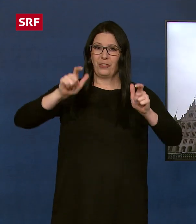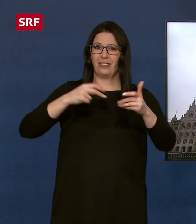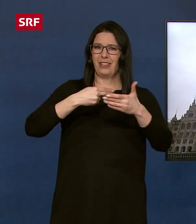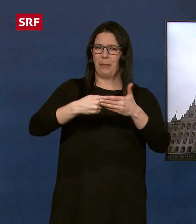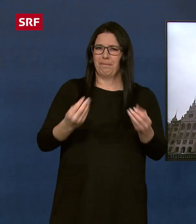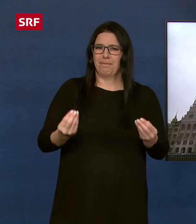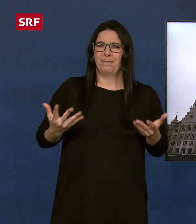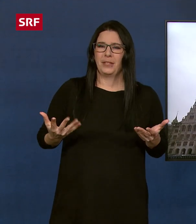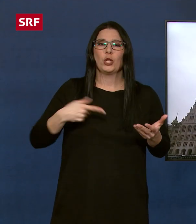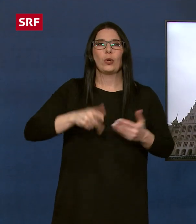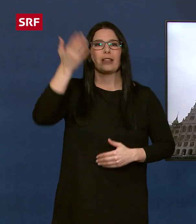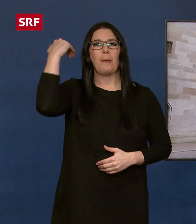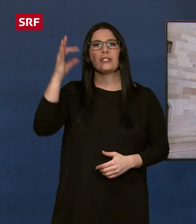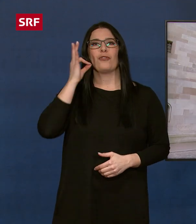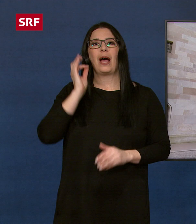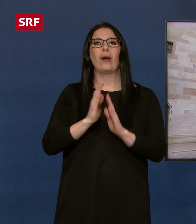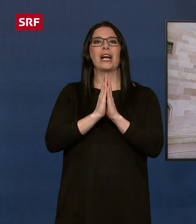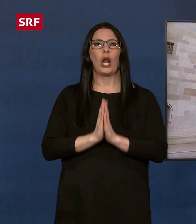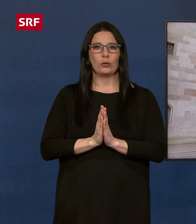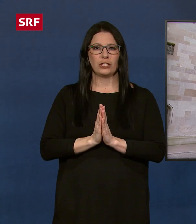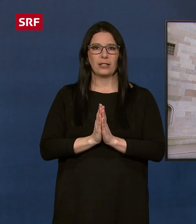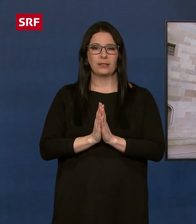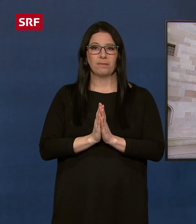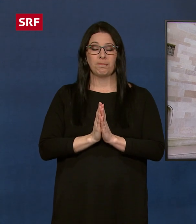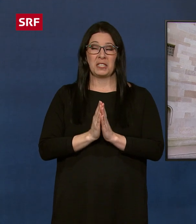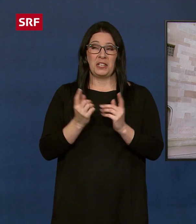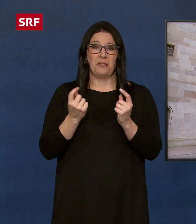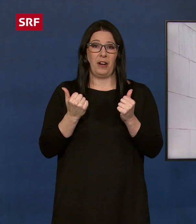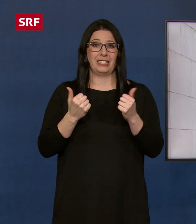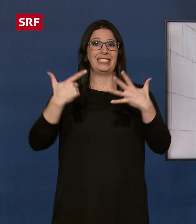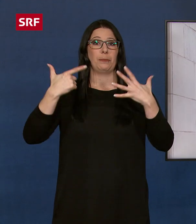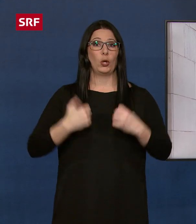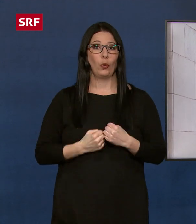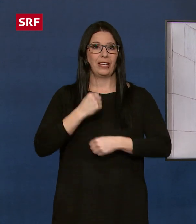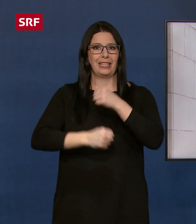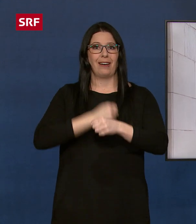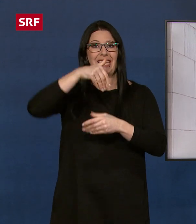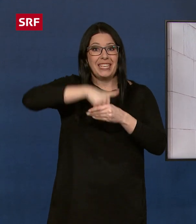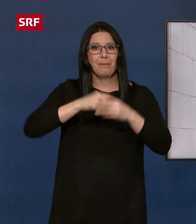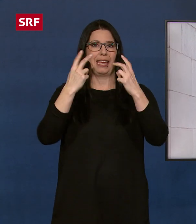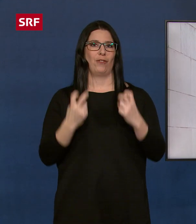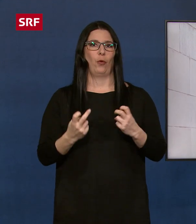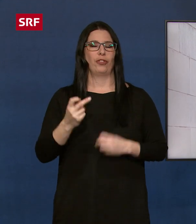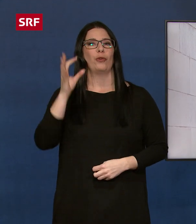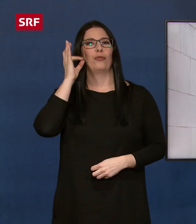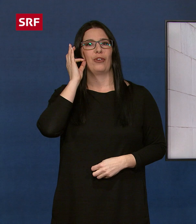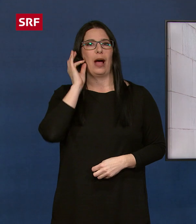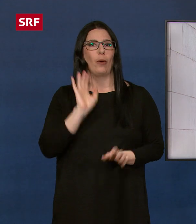das ein Frauenkloster war und da fast 700 Jahre lang eine Frauengemeinschaft unter